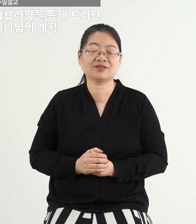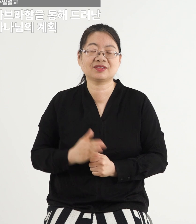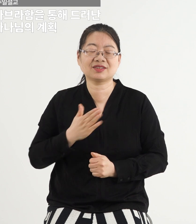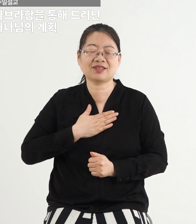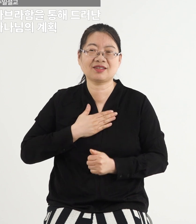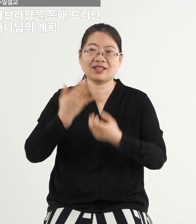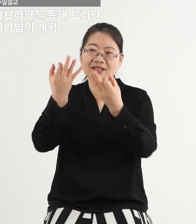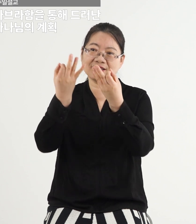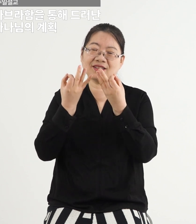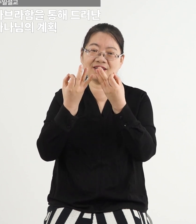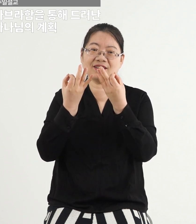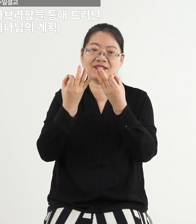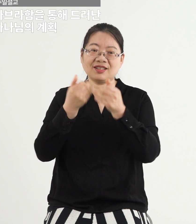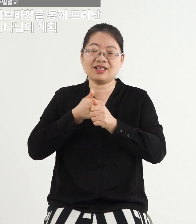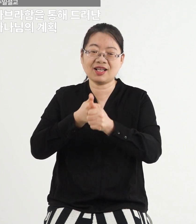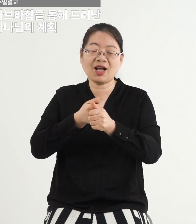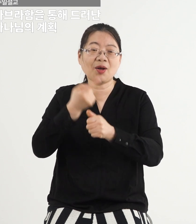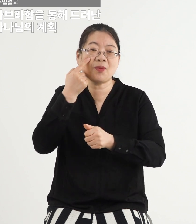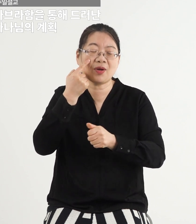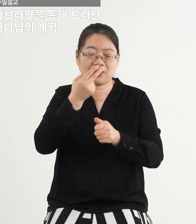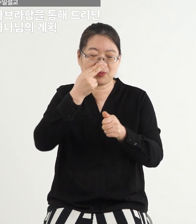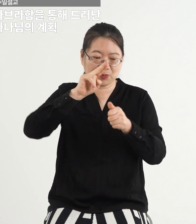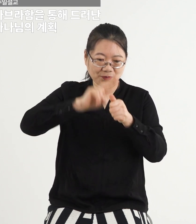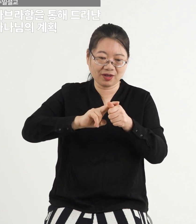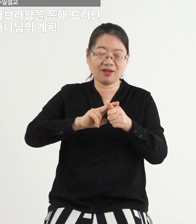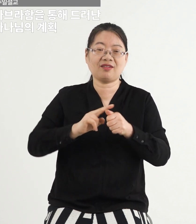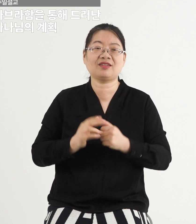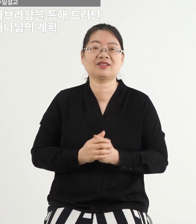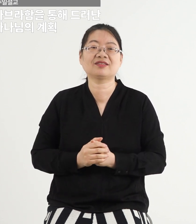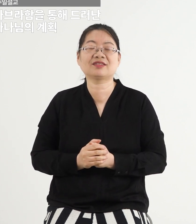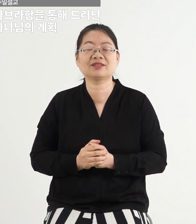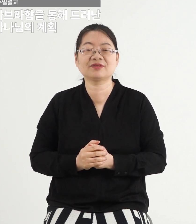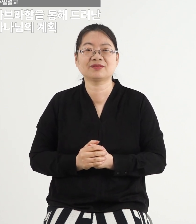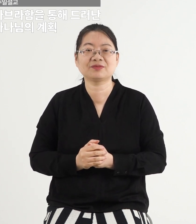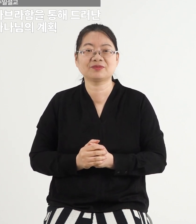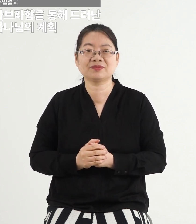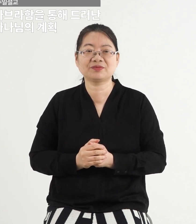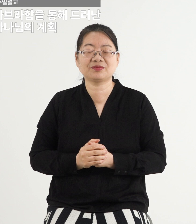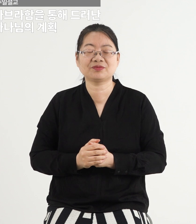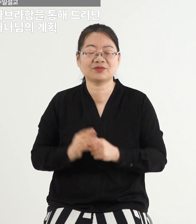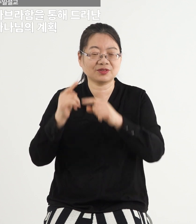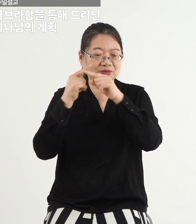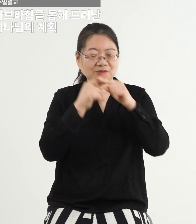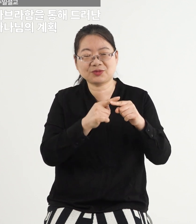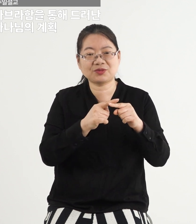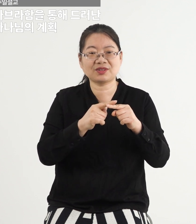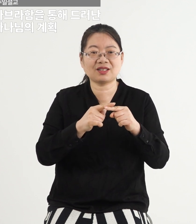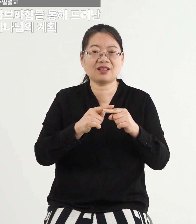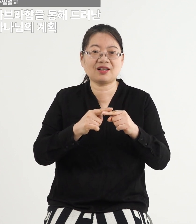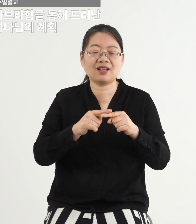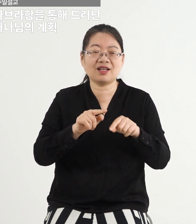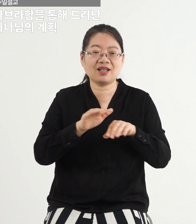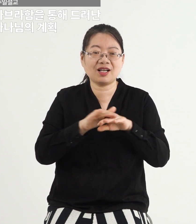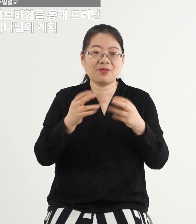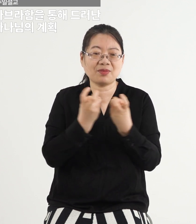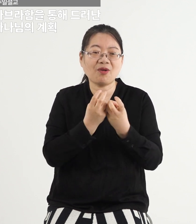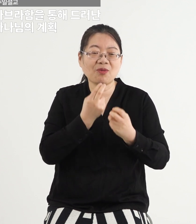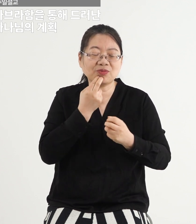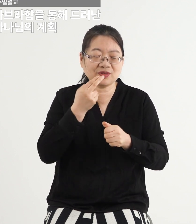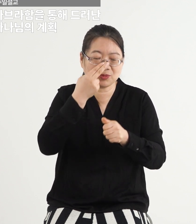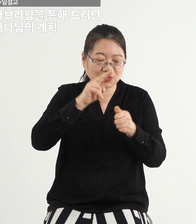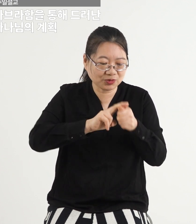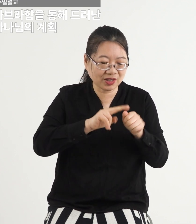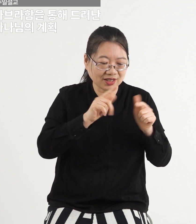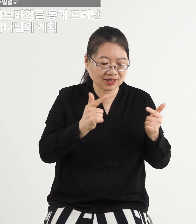저를 향해서 한번 따라서 해보세요. 도전! 예. 그냥 무턱대고 대책 없이 도전하라는 말이 아니고